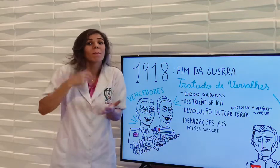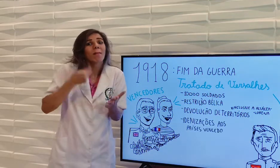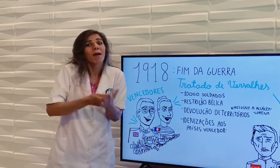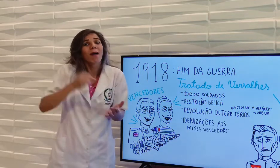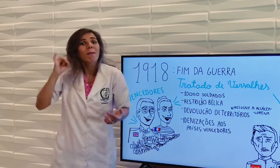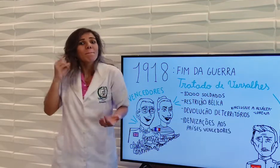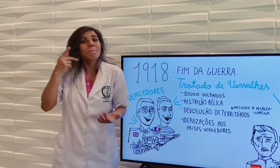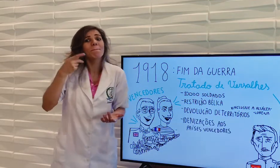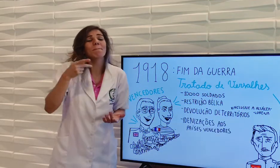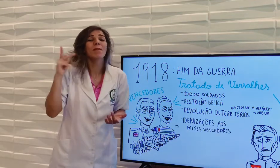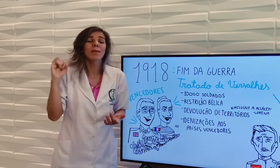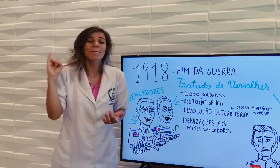vencedores.